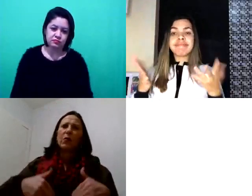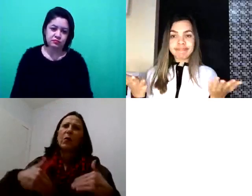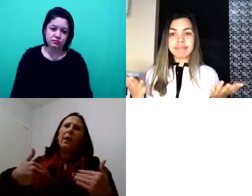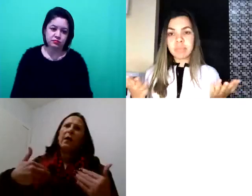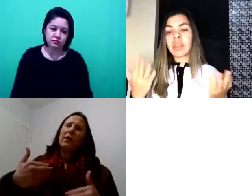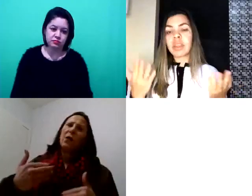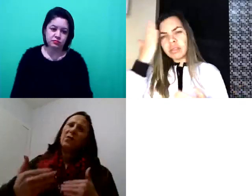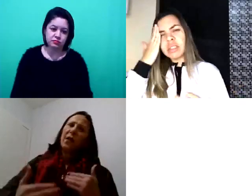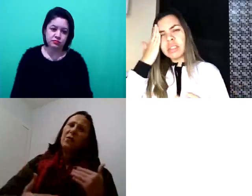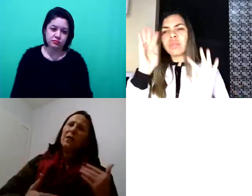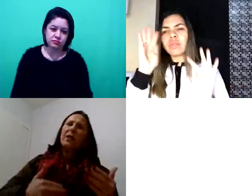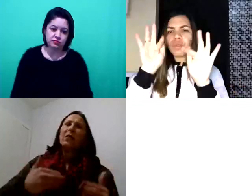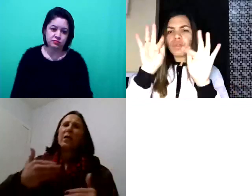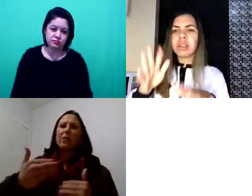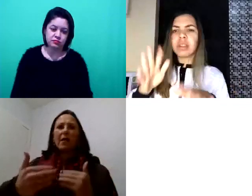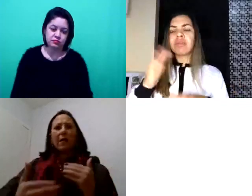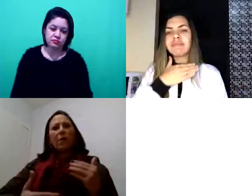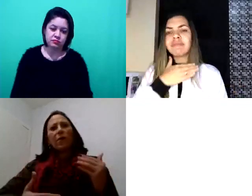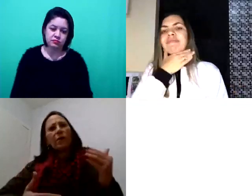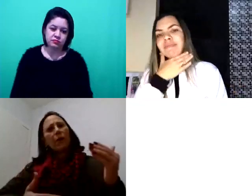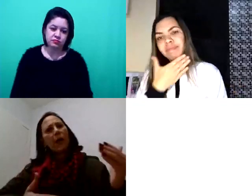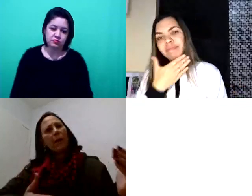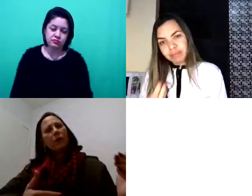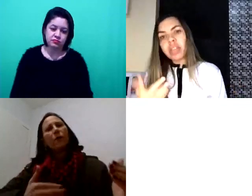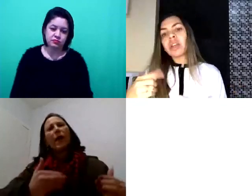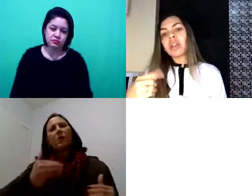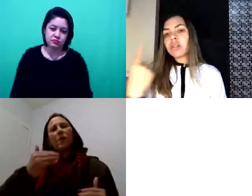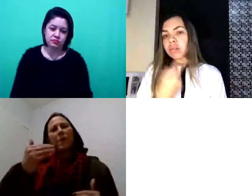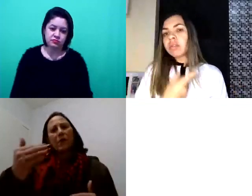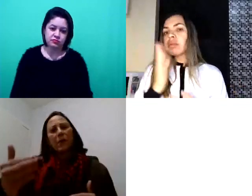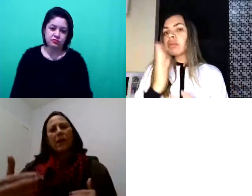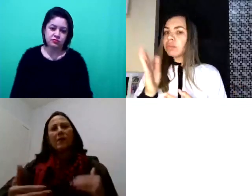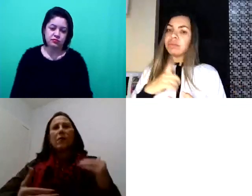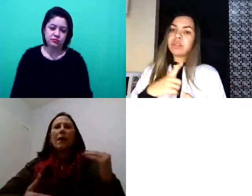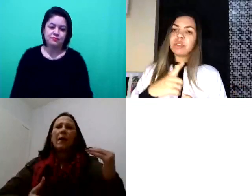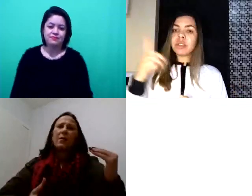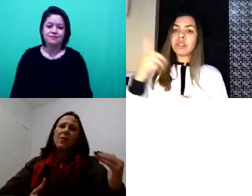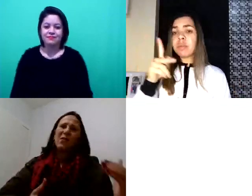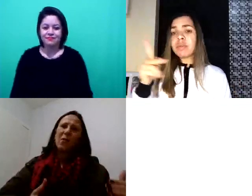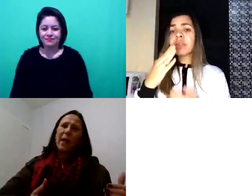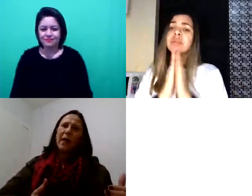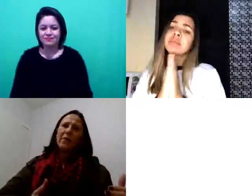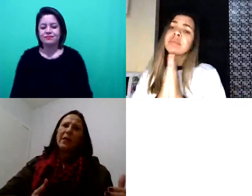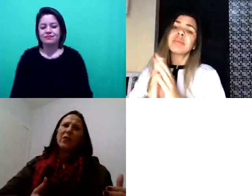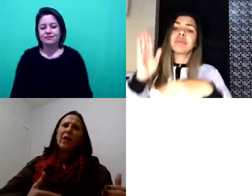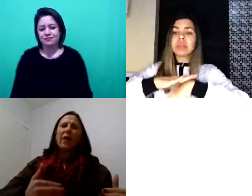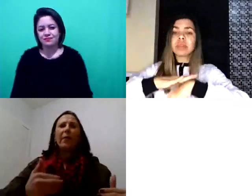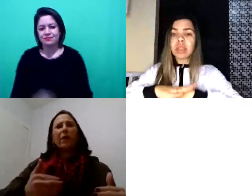pescoço, e nós viemos assim, nós viemos trazendo, a professora abre mais um prazo, abre mais um prazo, as pessoas cobraram da gente, ah, porque